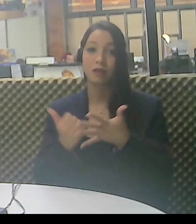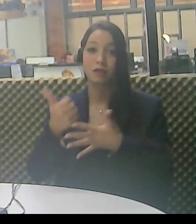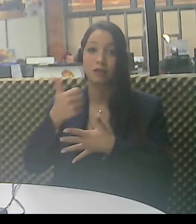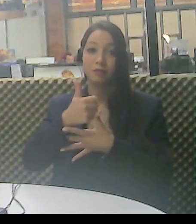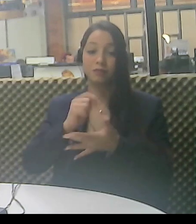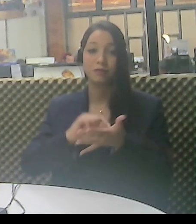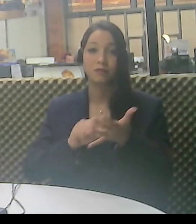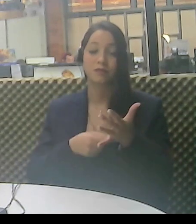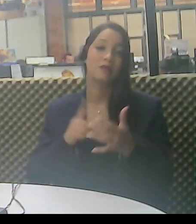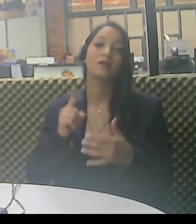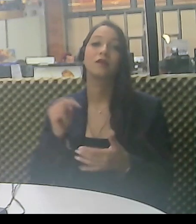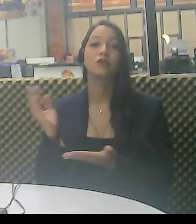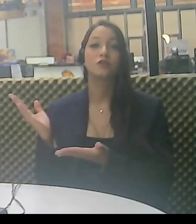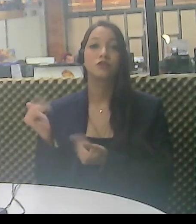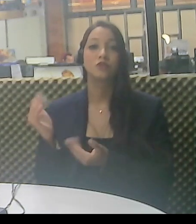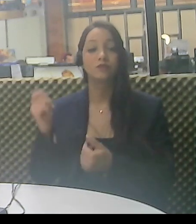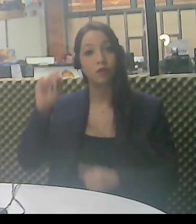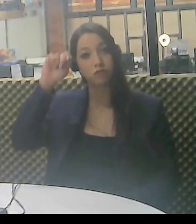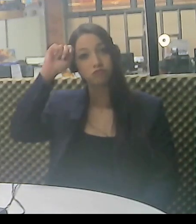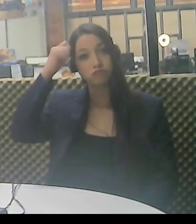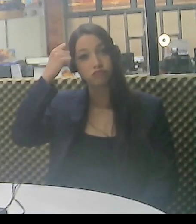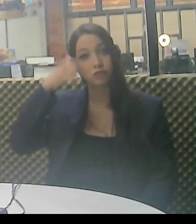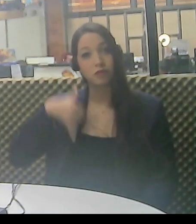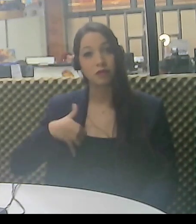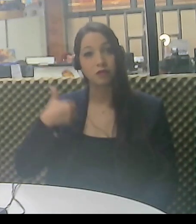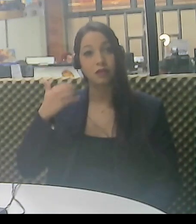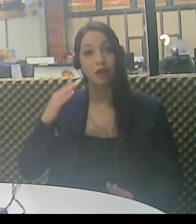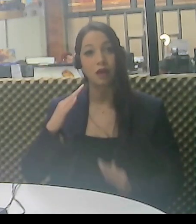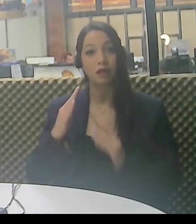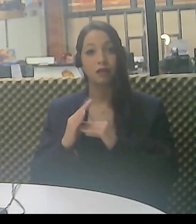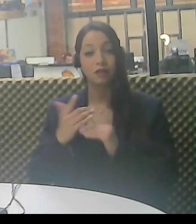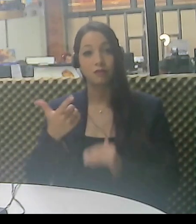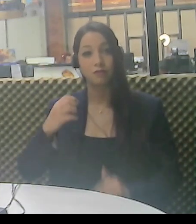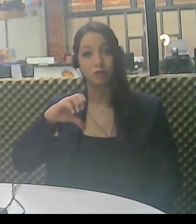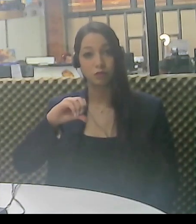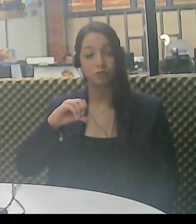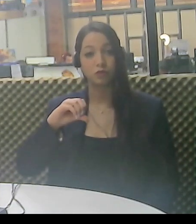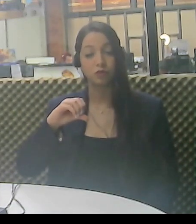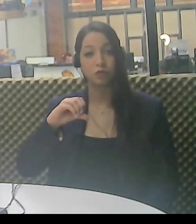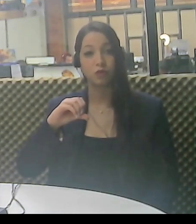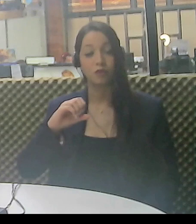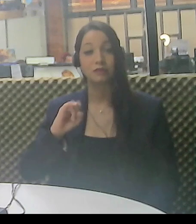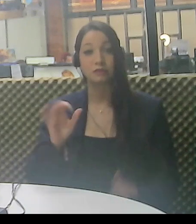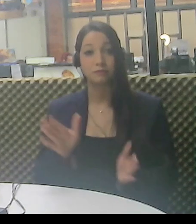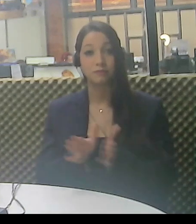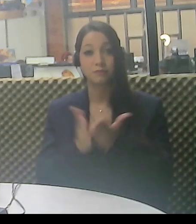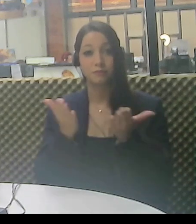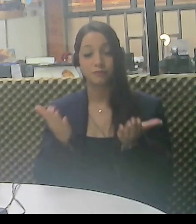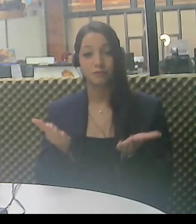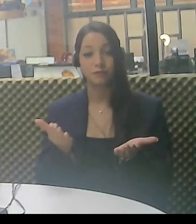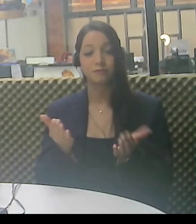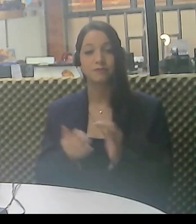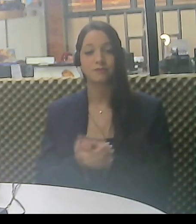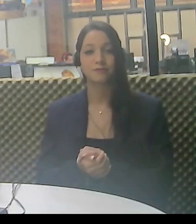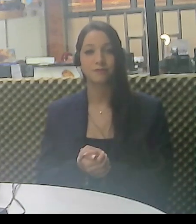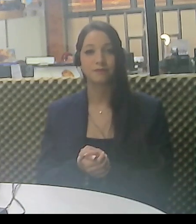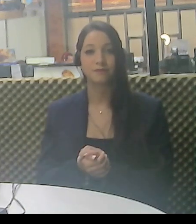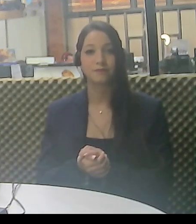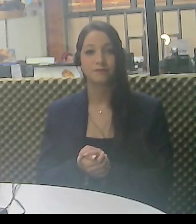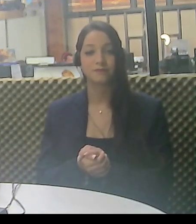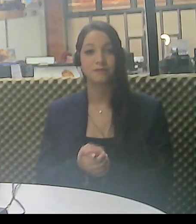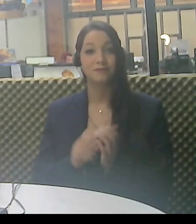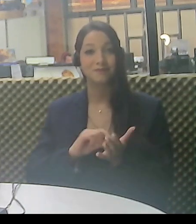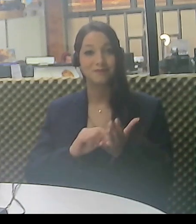de inscrição é para jovens negros com até 29 anos de idade em situação de vulnerabilidade social.